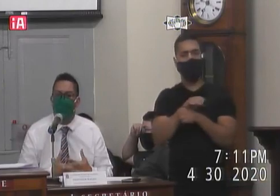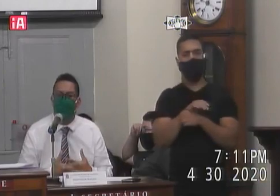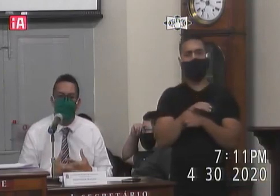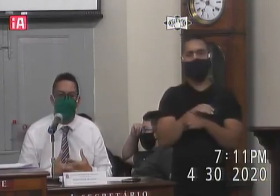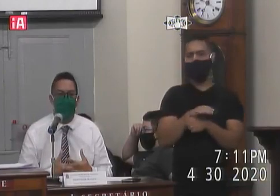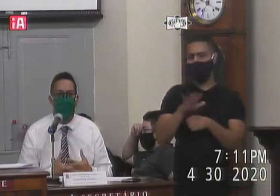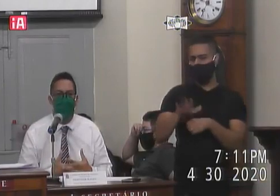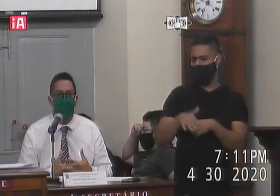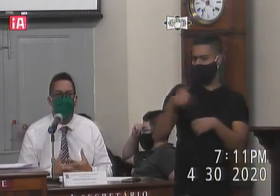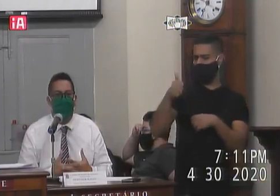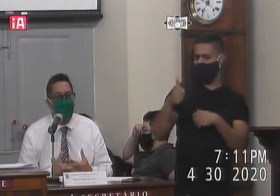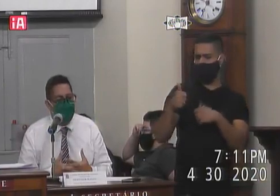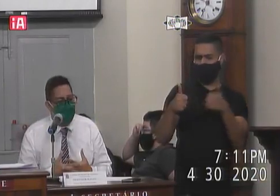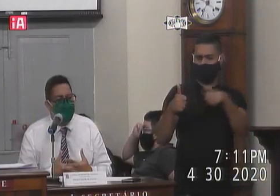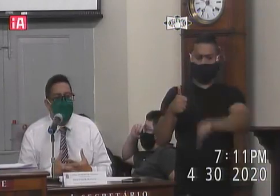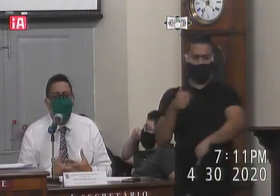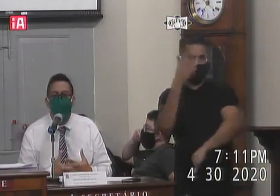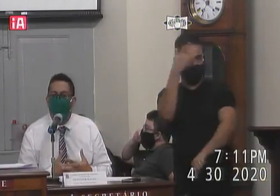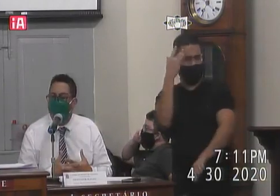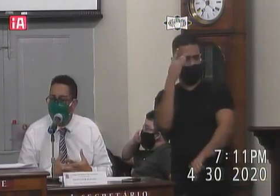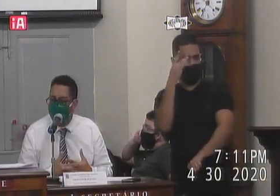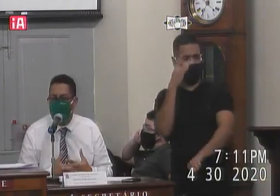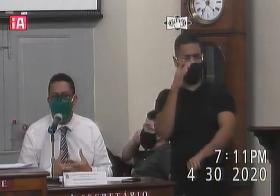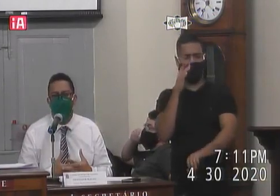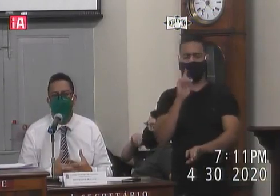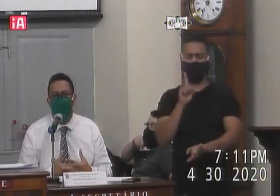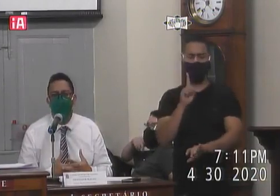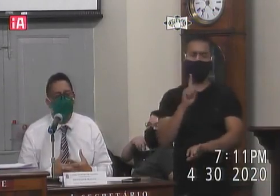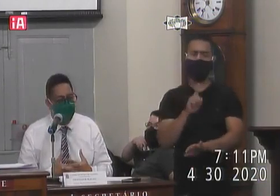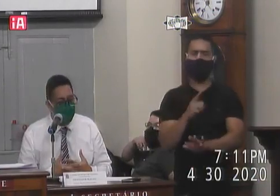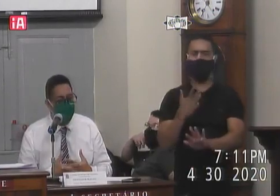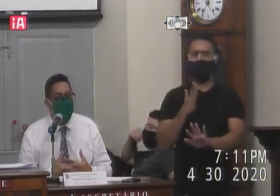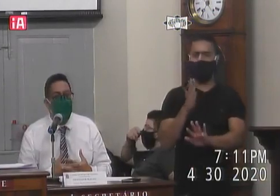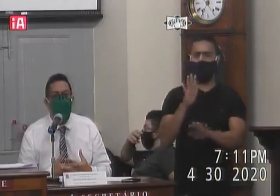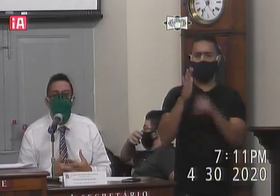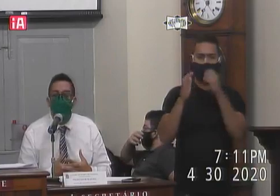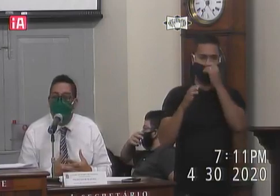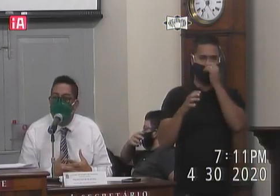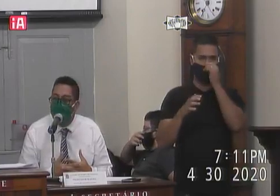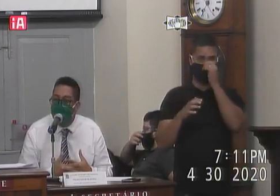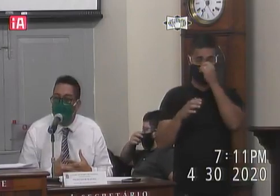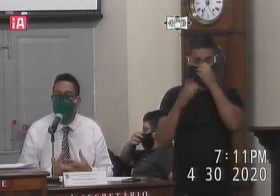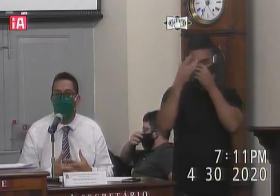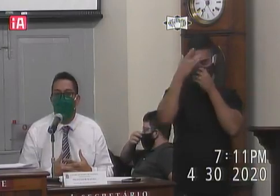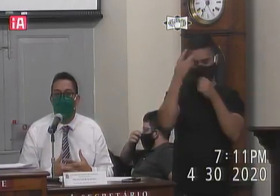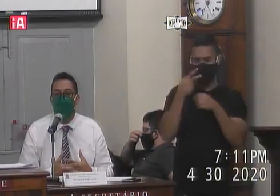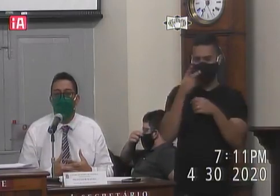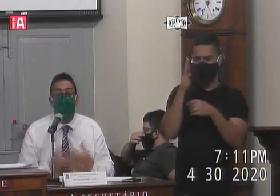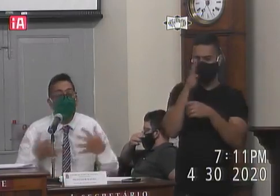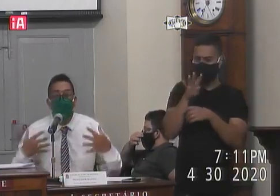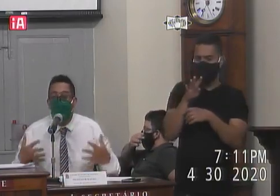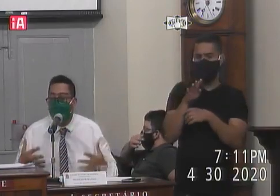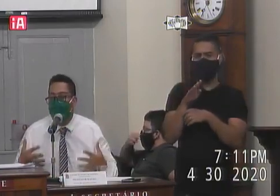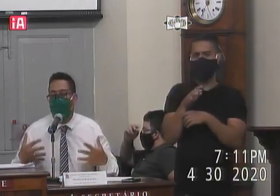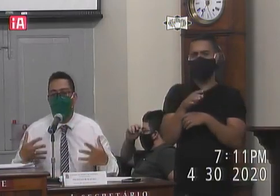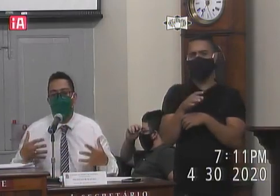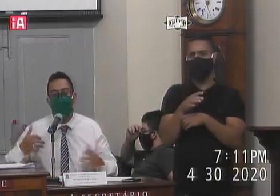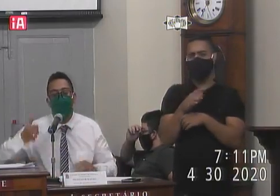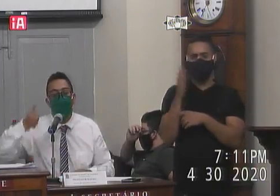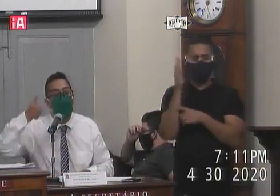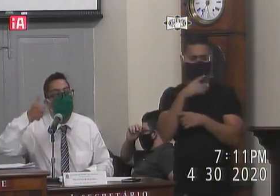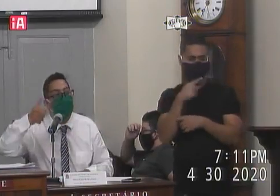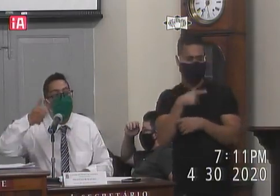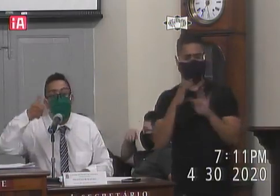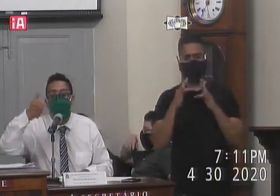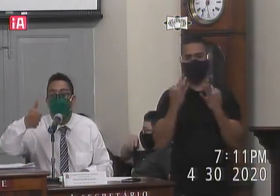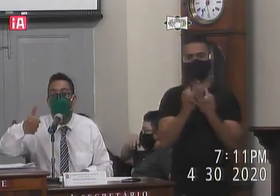pior do que ninguém. Mas para ser achincalhado, para as pessoas falarem mal da minha família. Mas sabe por quê?